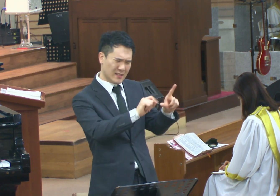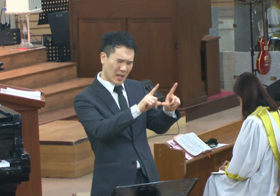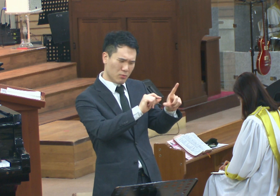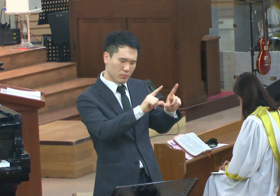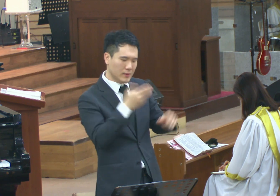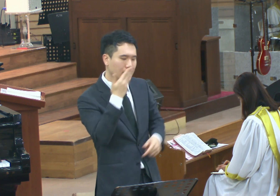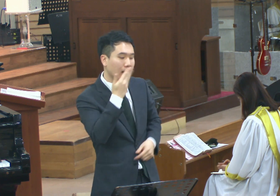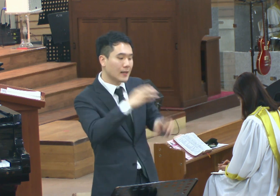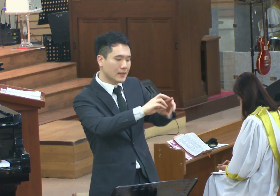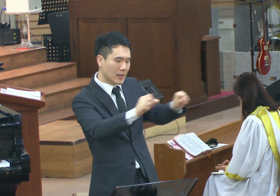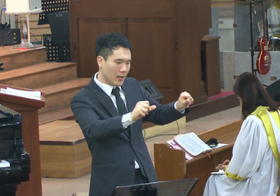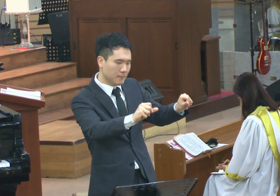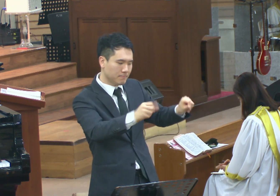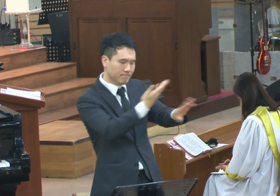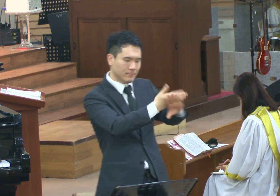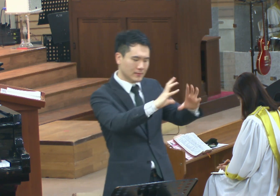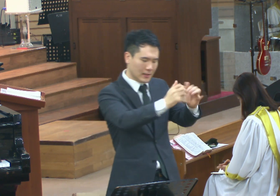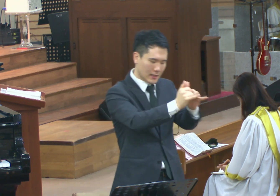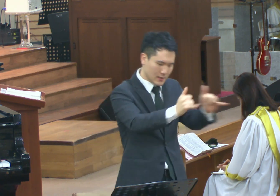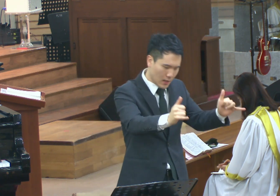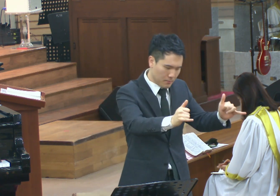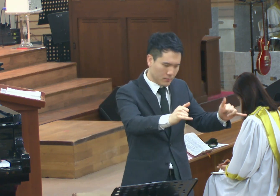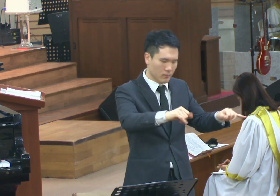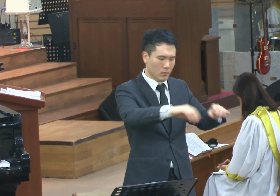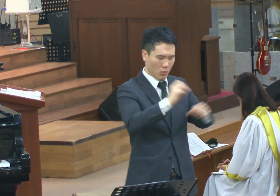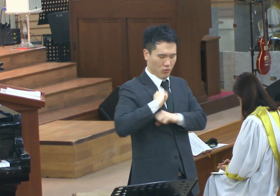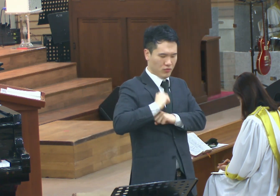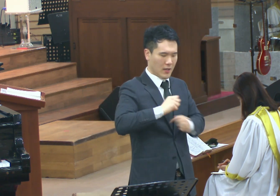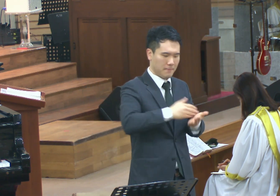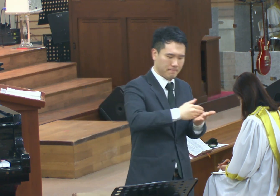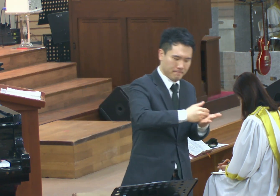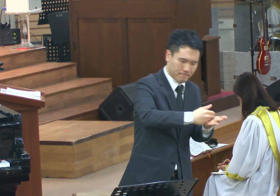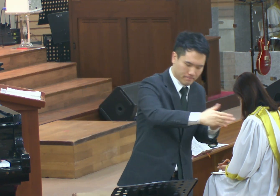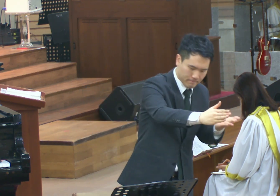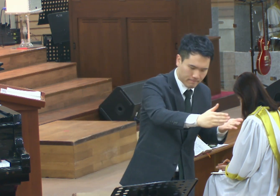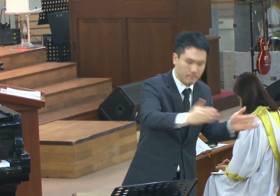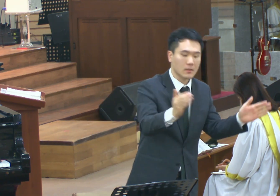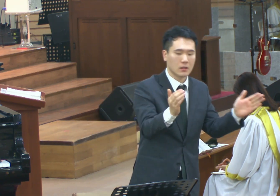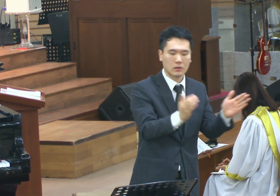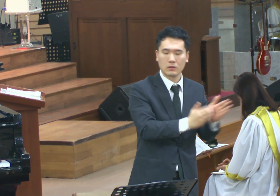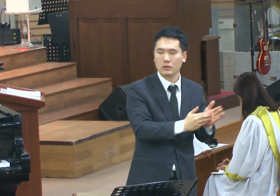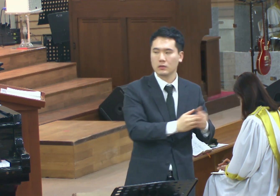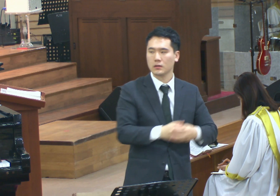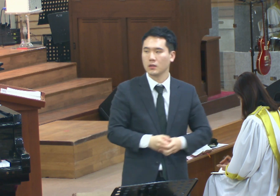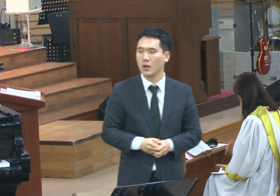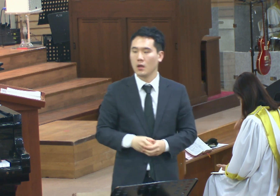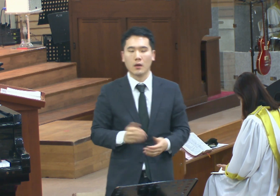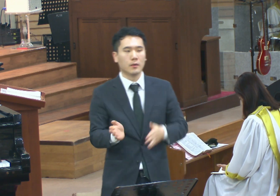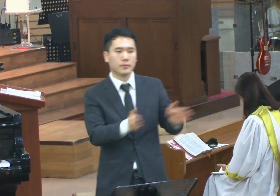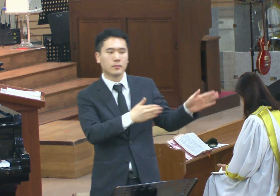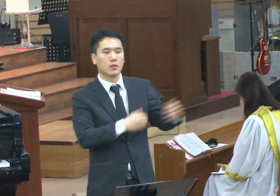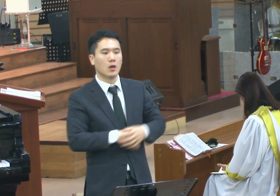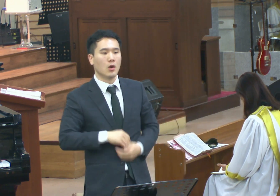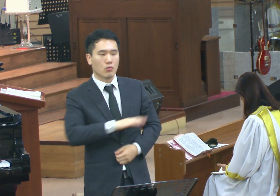사실 여러분 두 지파 반이요. 남자들이 와 있었잖아요. 그러면 농사 짓는데 남자가 없어요. 여자가 농사 짓는